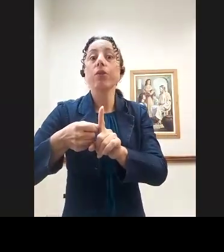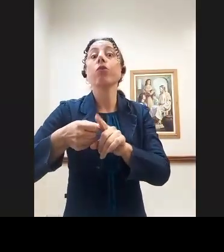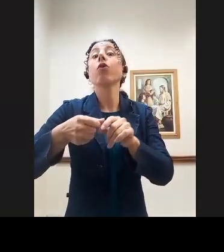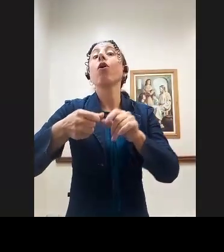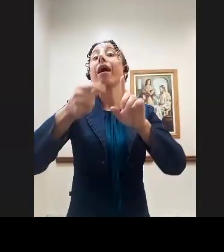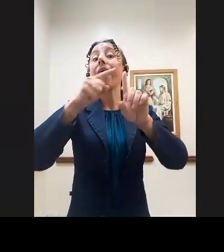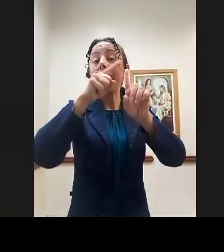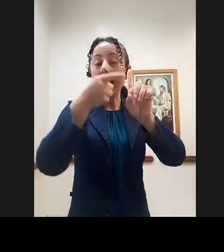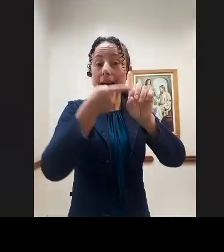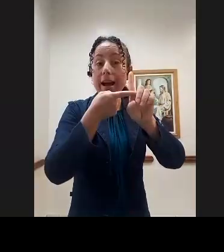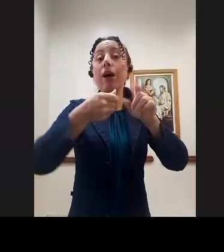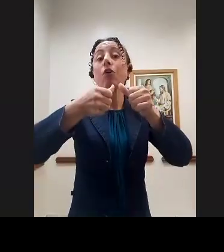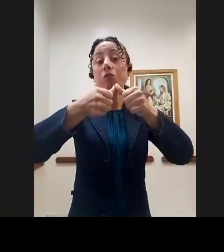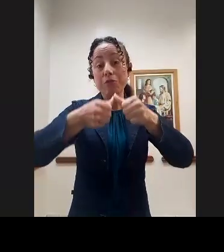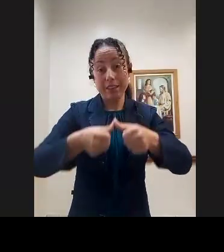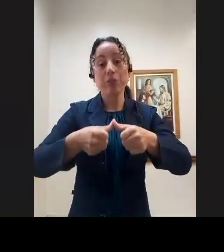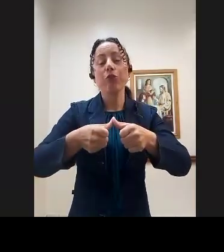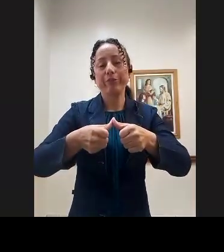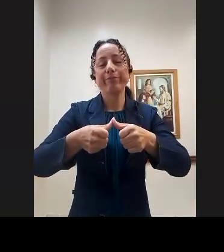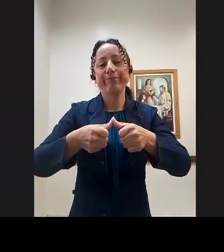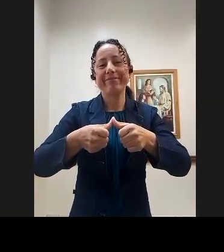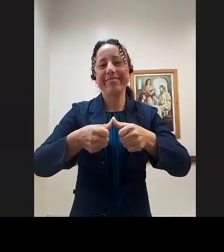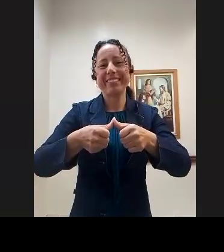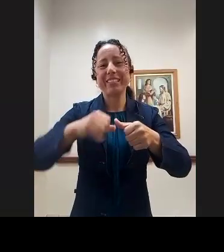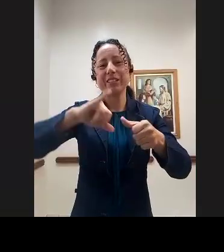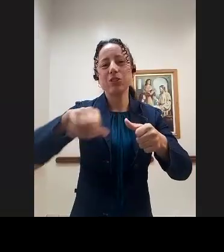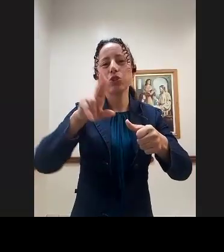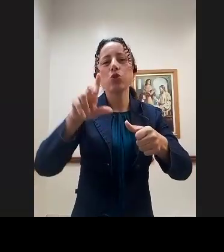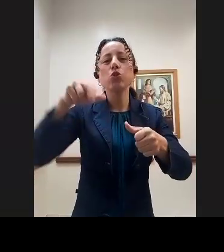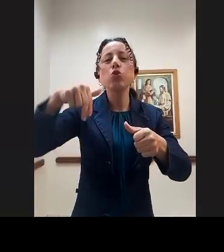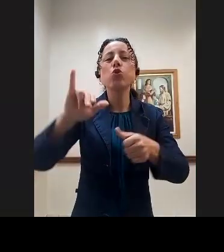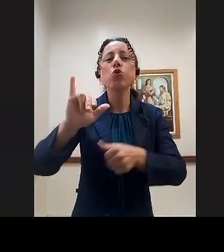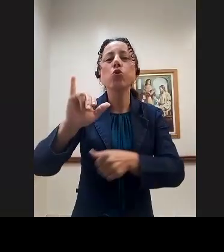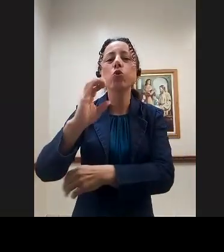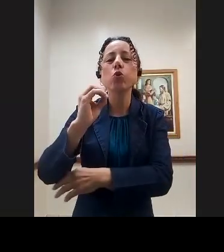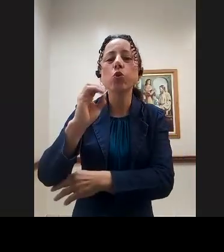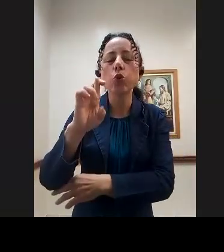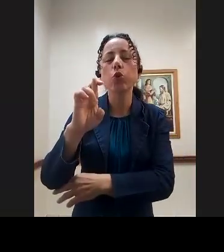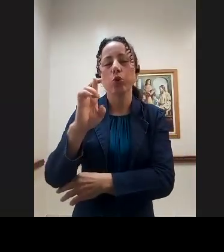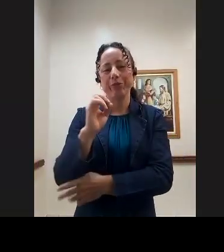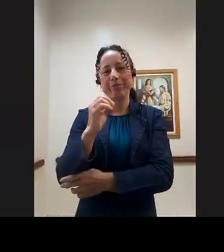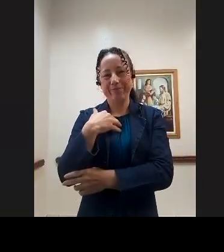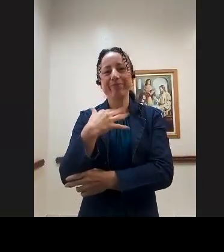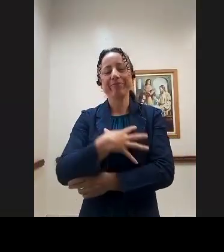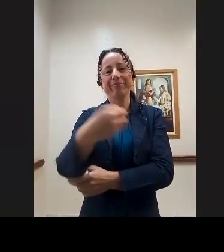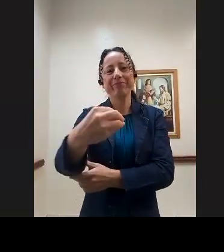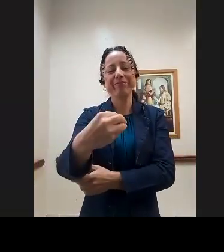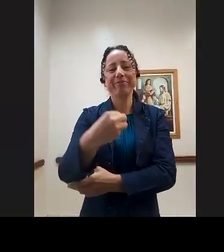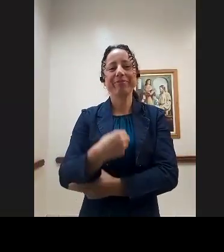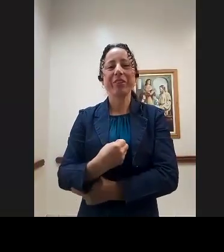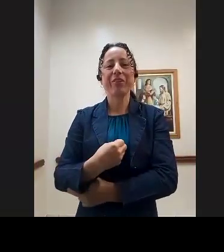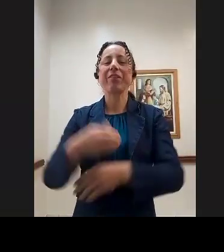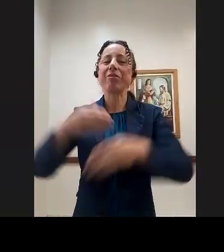e esse menino é o Célio Júnior. Foi uma gravidez de risco, uma gravidez muito difícil, mas ele